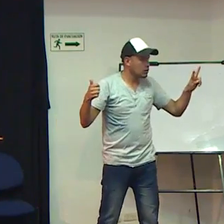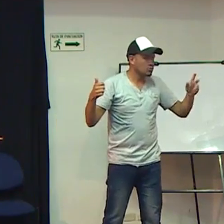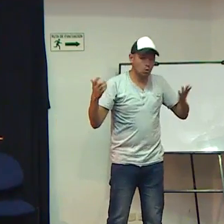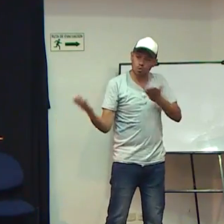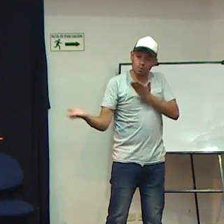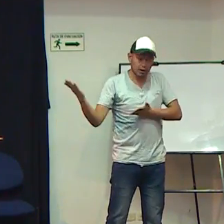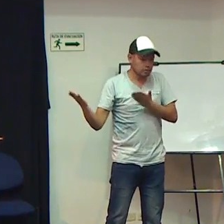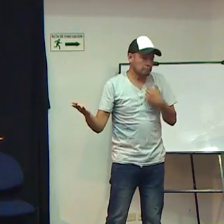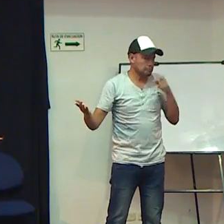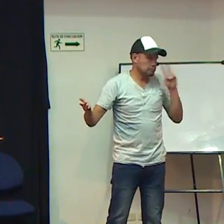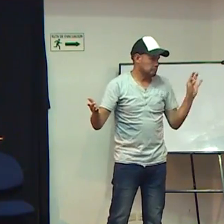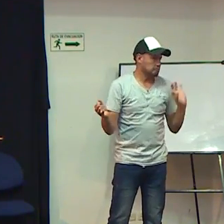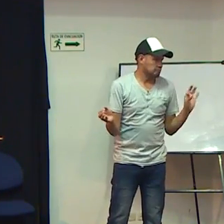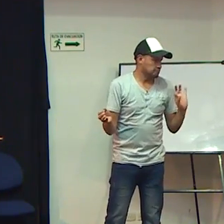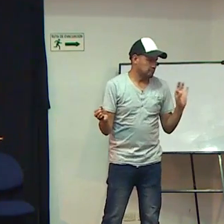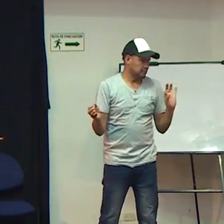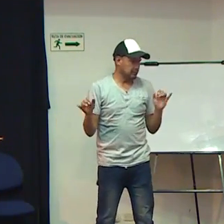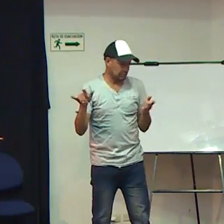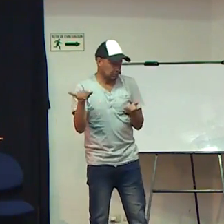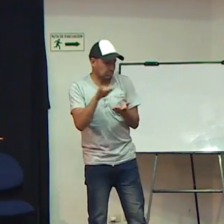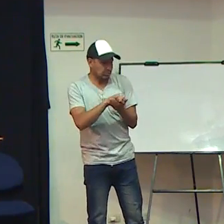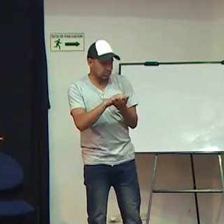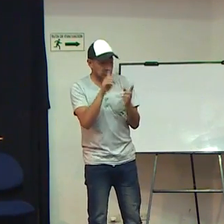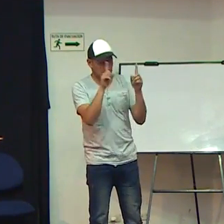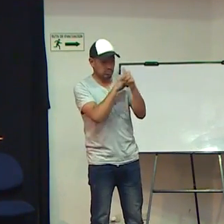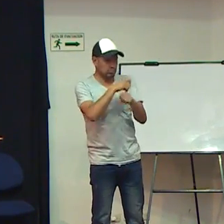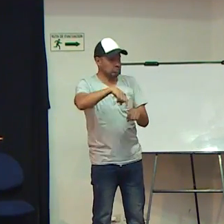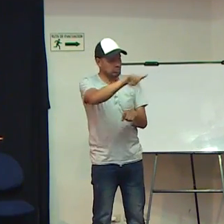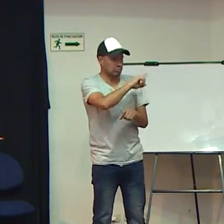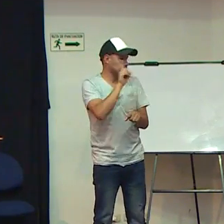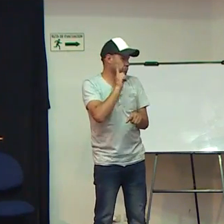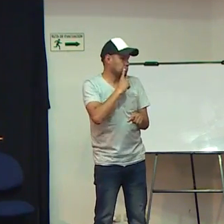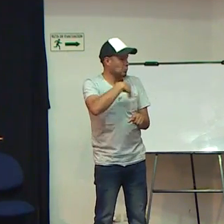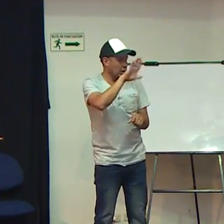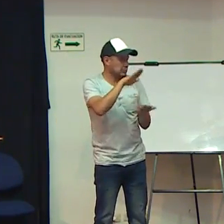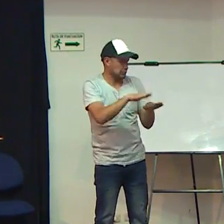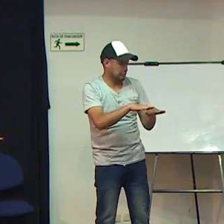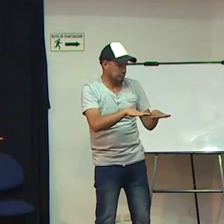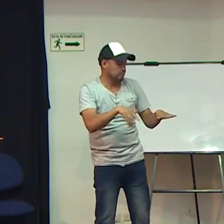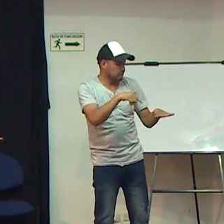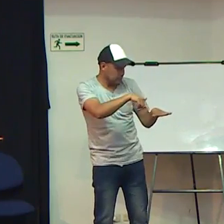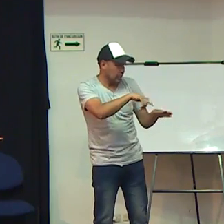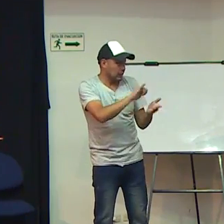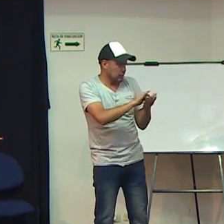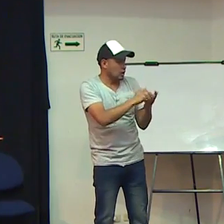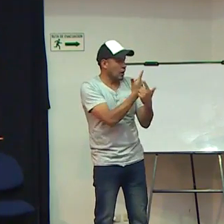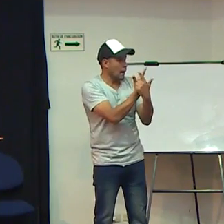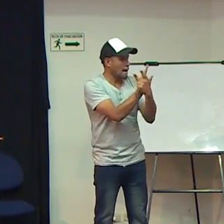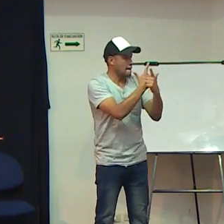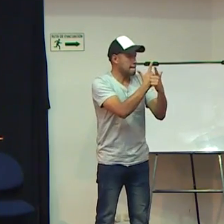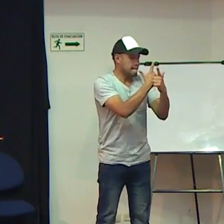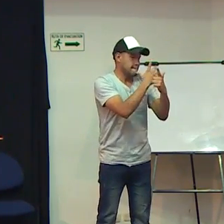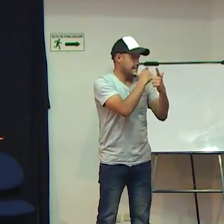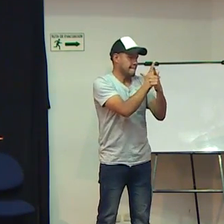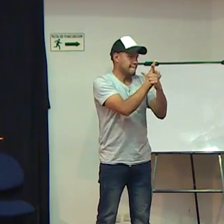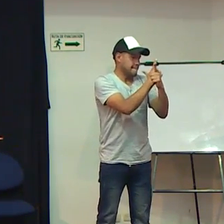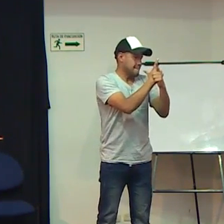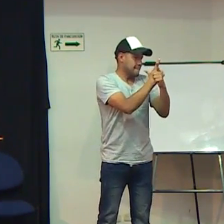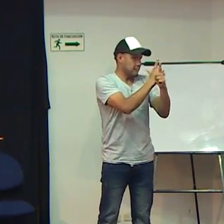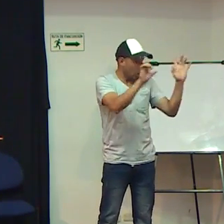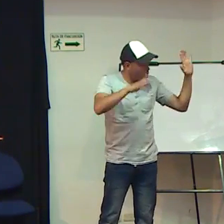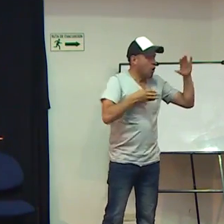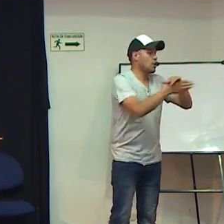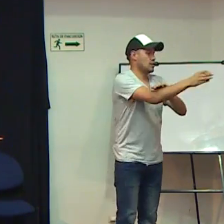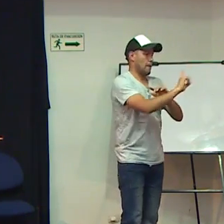llamamos la atención, pero no es algo que de pronto nosotros lo tengamos presente para ver como en nuestra cotidianidad y por eso es que nosotros estamos tan